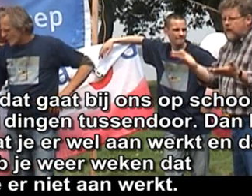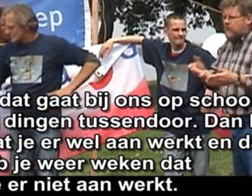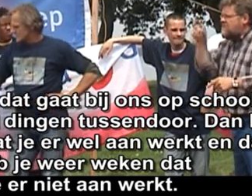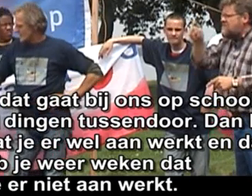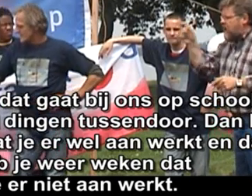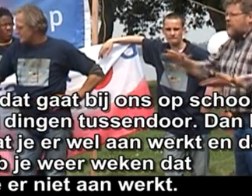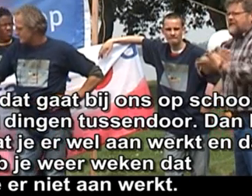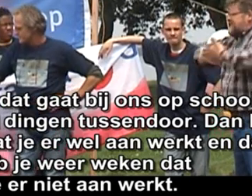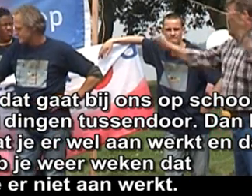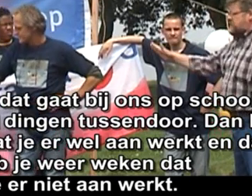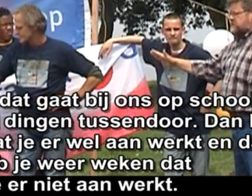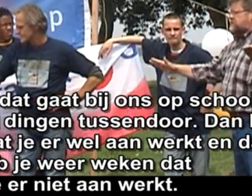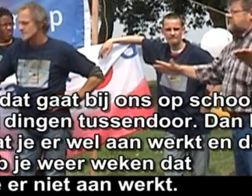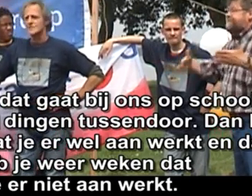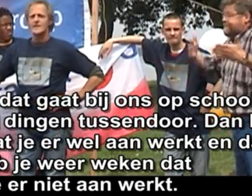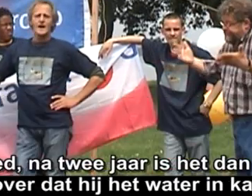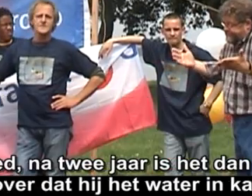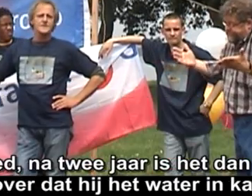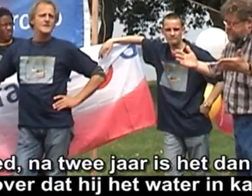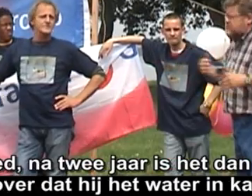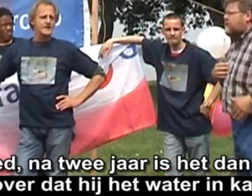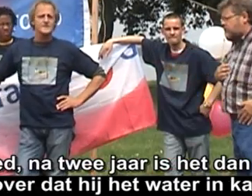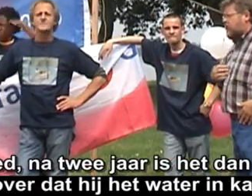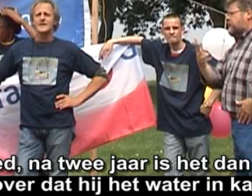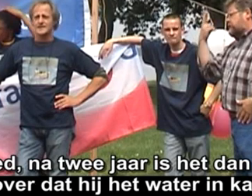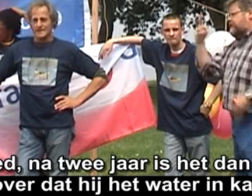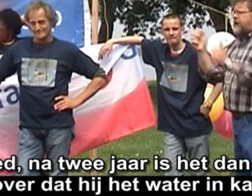Maar goed, na 2 jaar is het dan eigenlijk zover dat hij het water in kan.